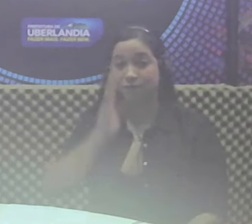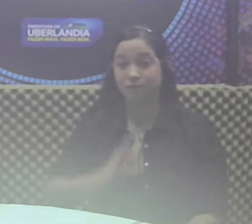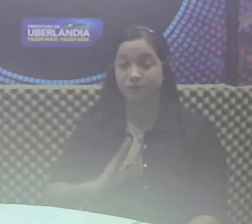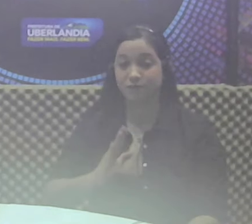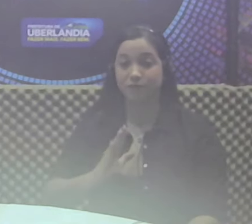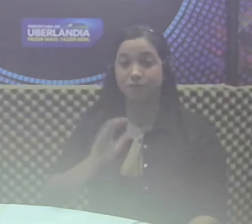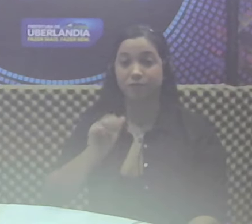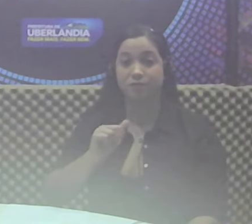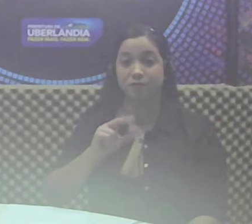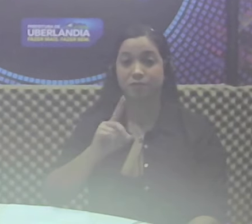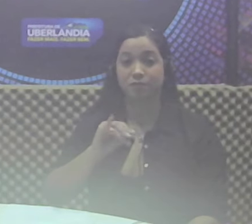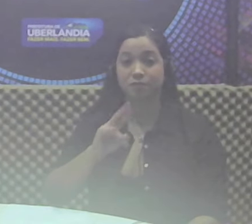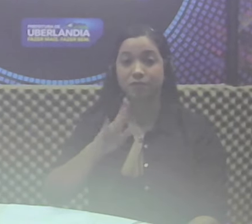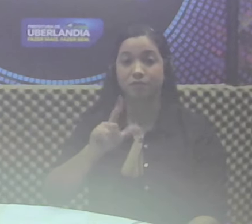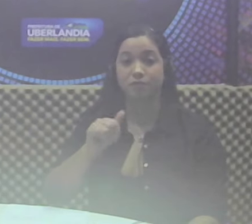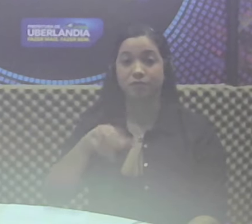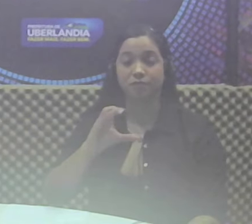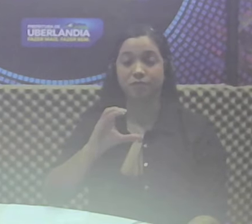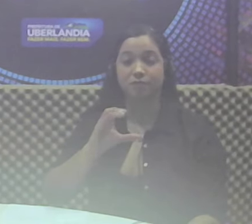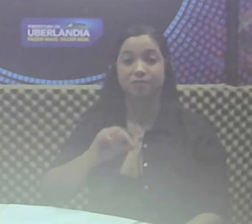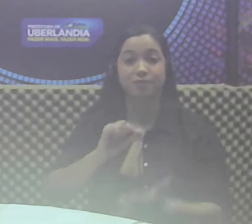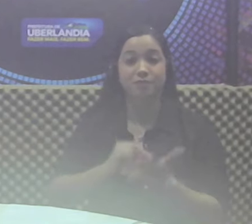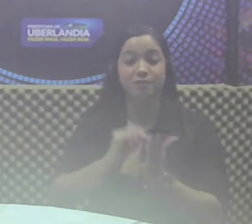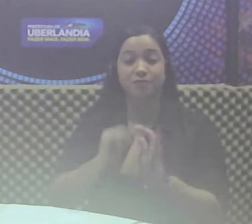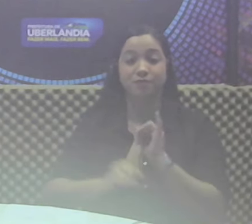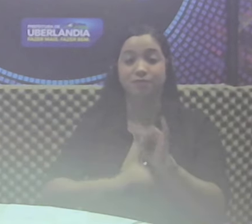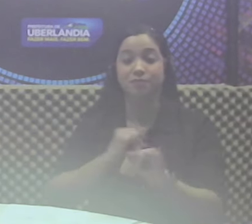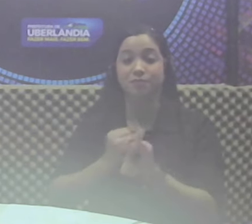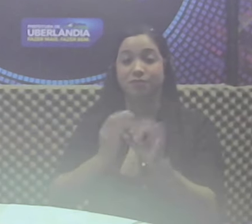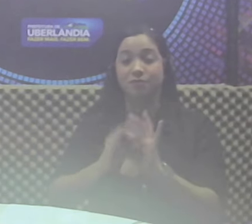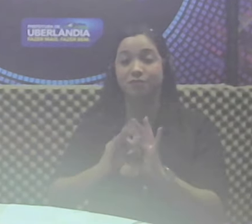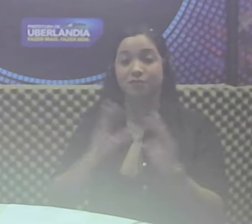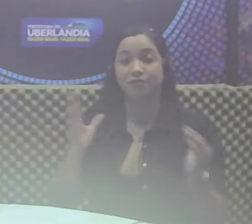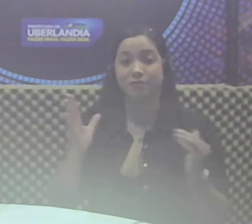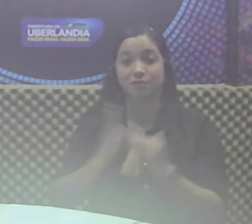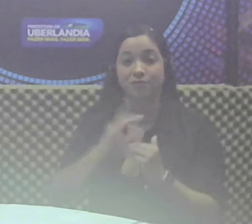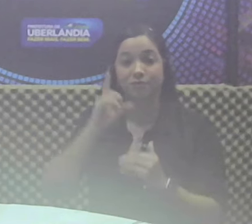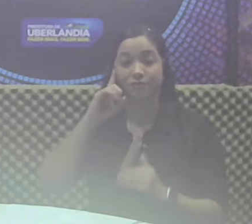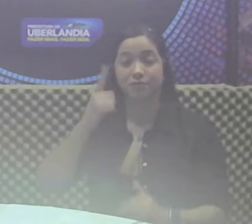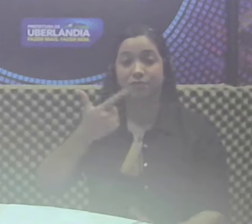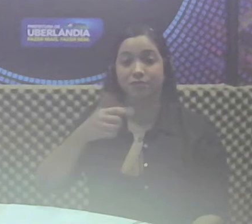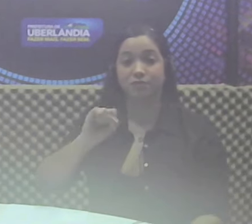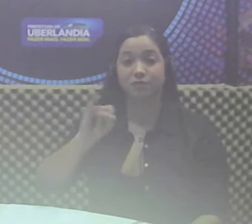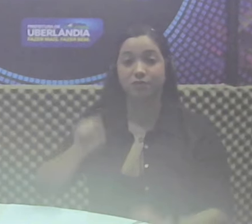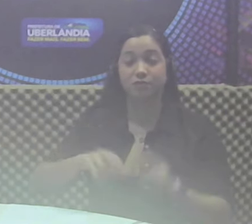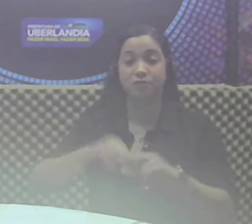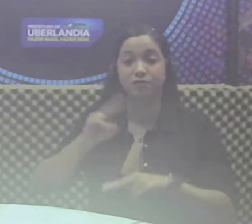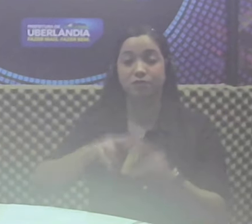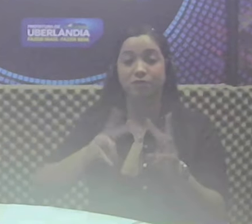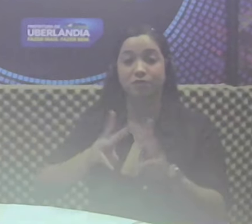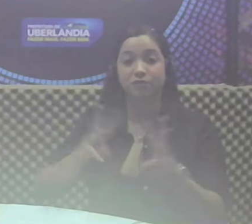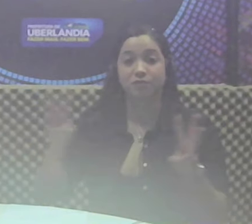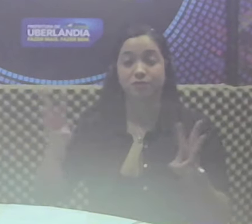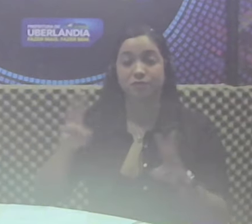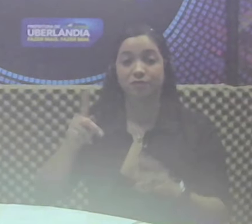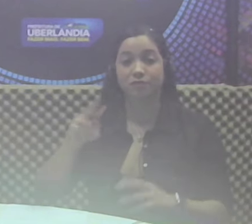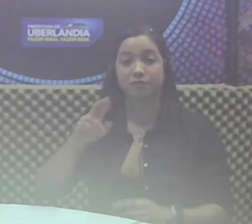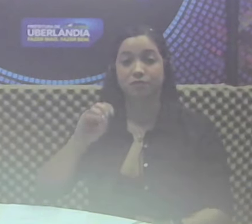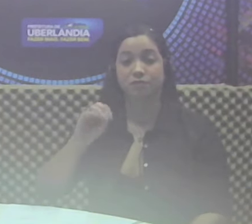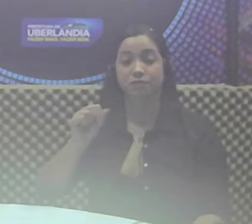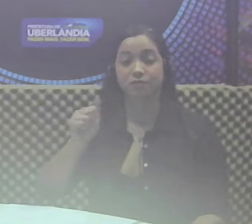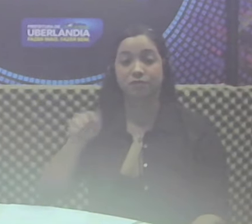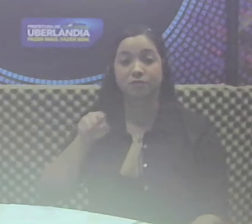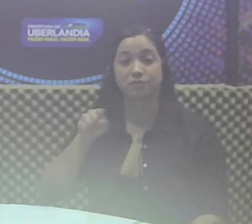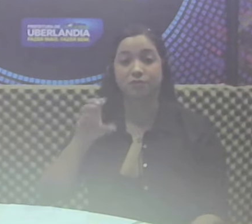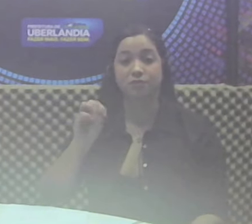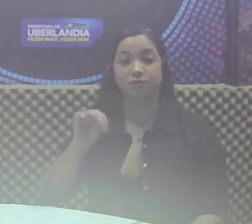Aldir Blanc. A inscrição é online e está disponível até o dia 28 de junho na plataforma